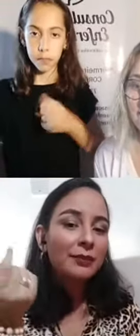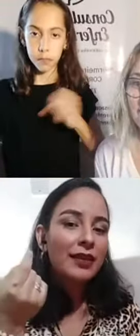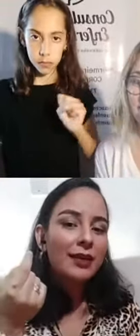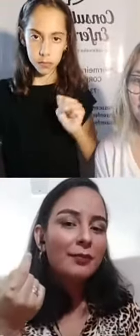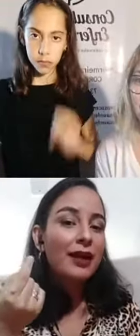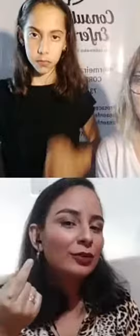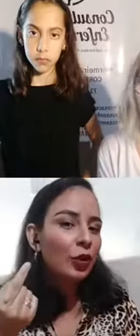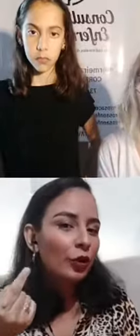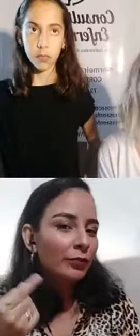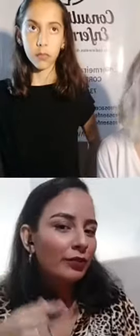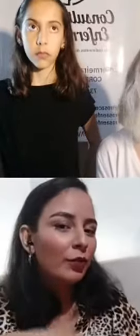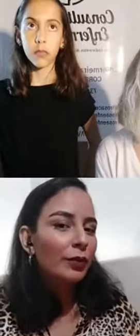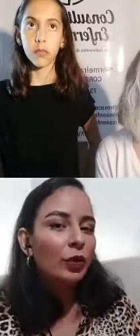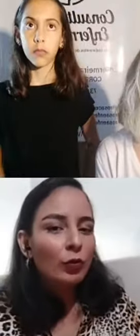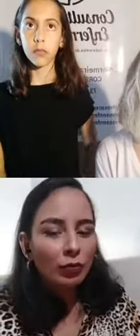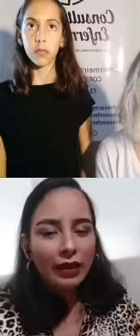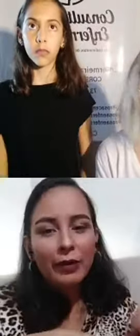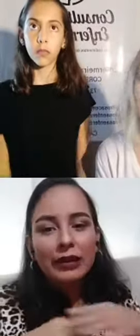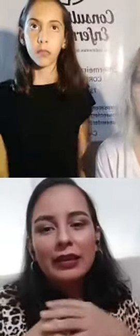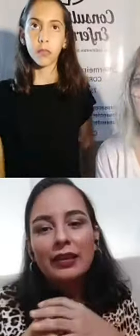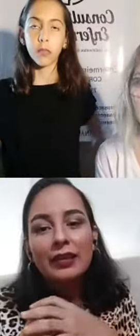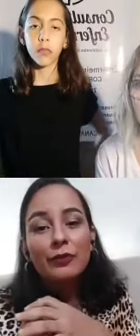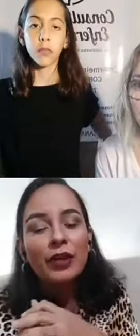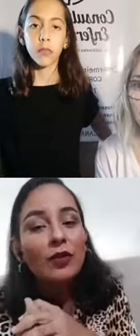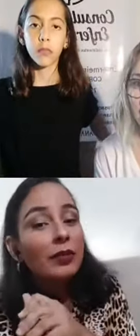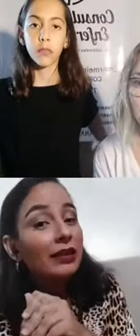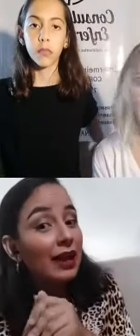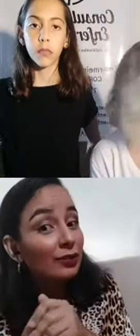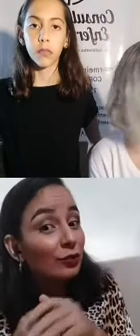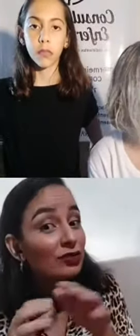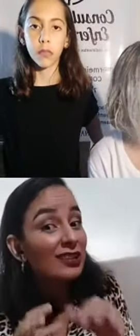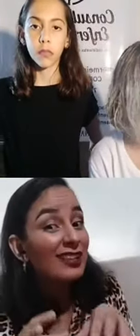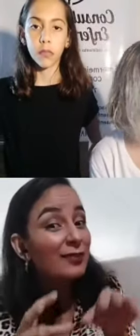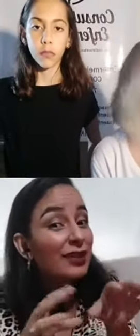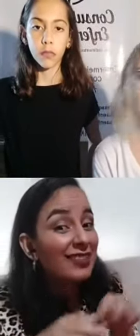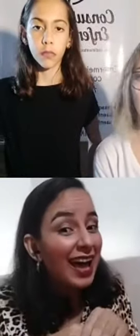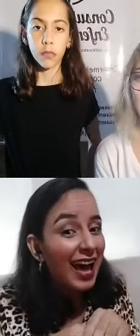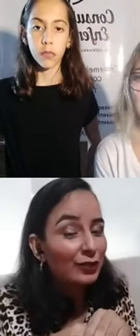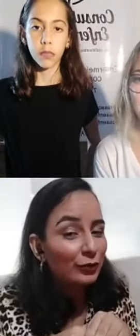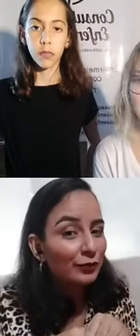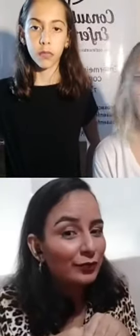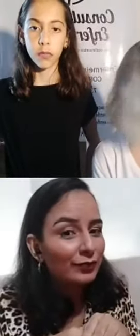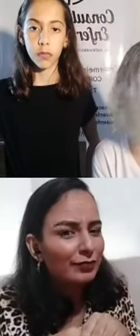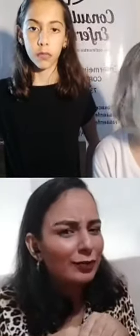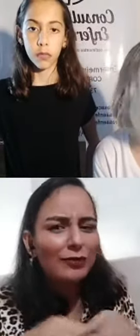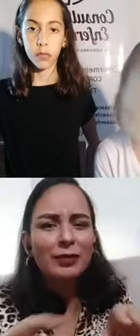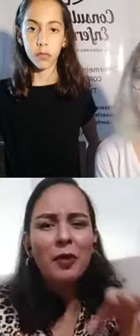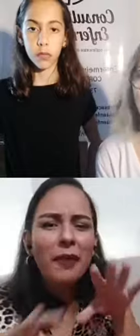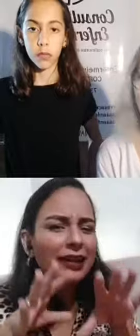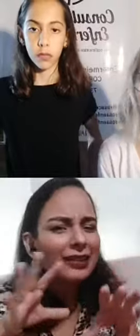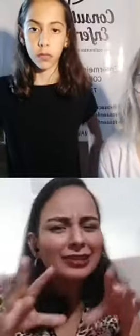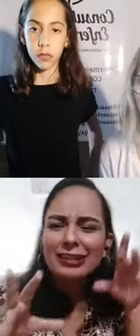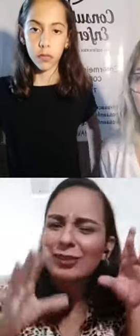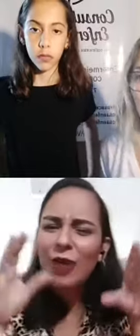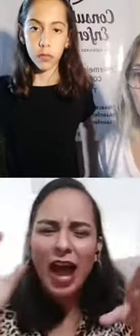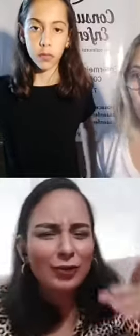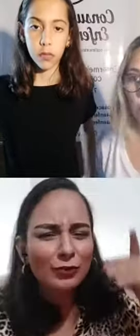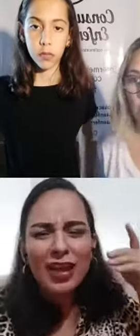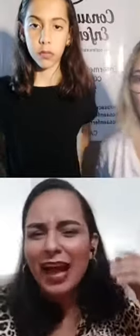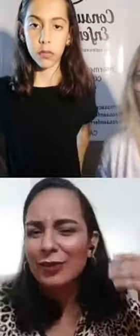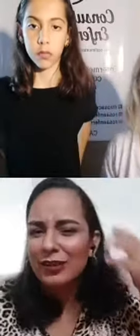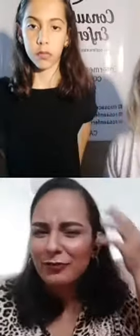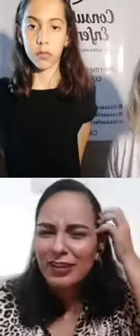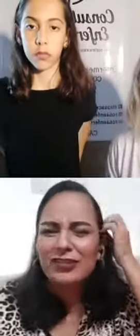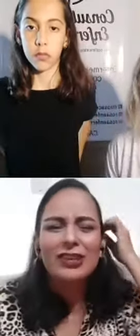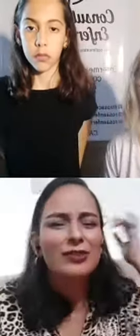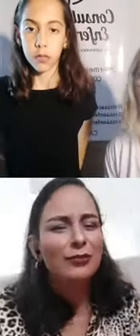Tapetinga, combinou com o Léo aqui e fez uma homenagem no Dia das Mães na rádio. Tô vendo meu marido ajeitando rádio, eu ouvi